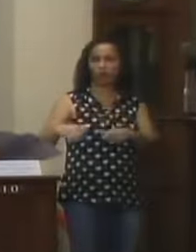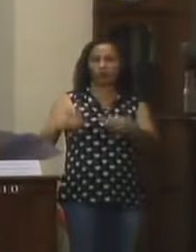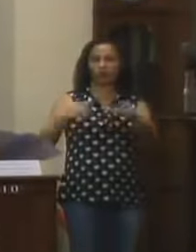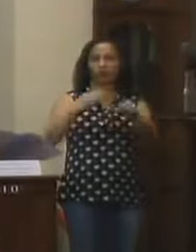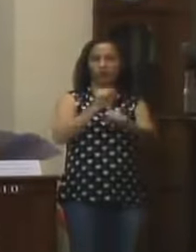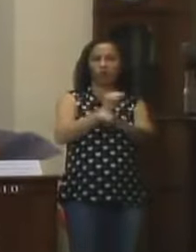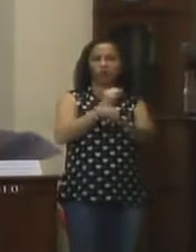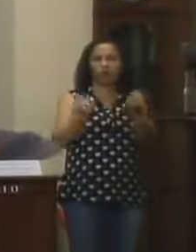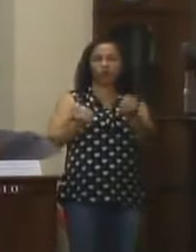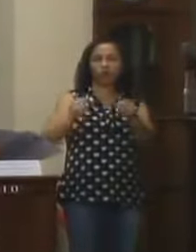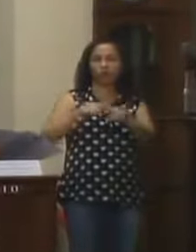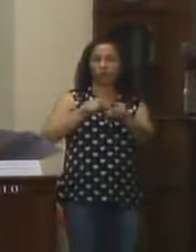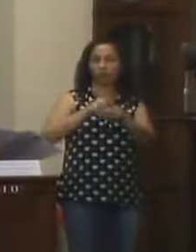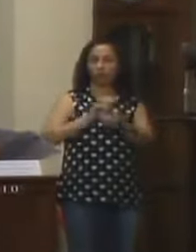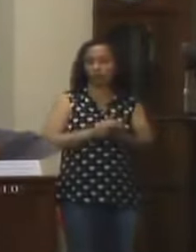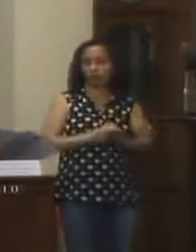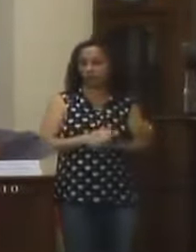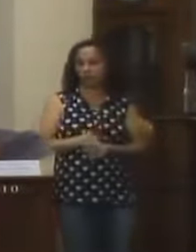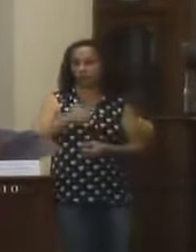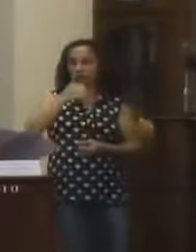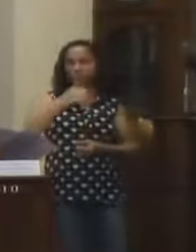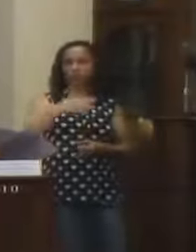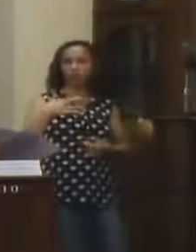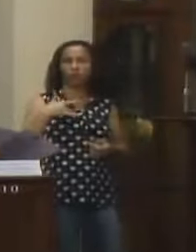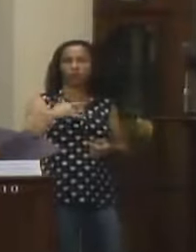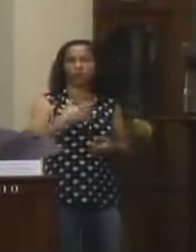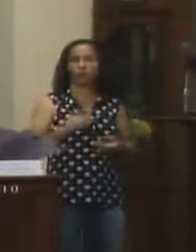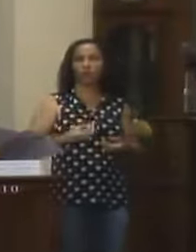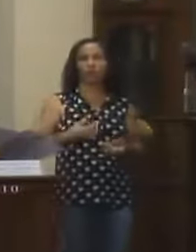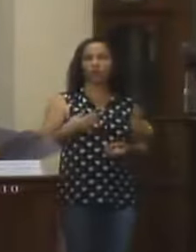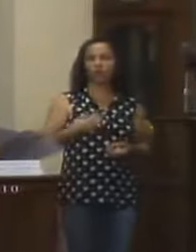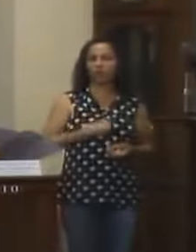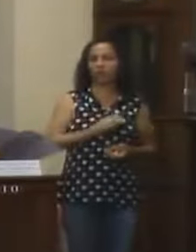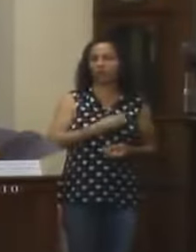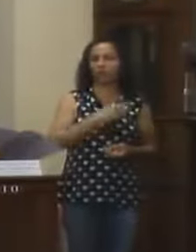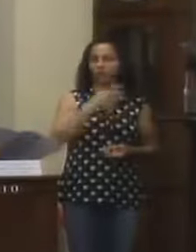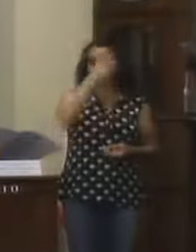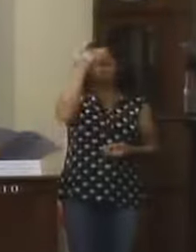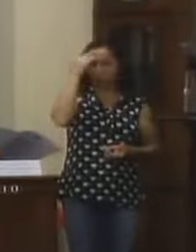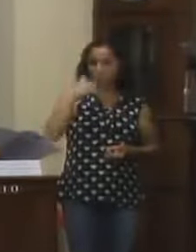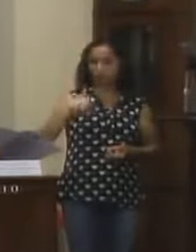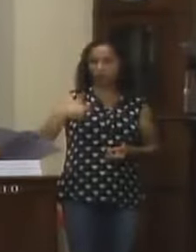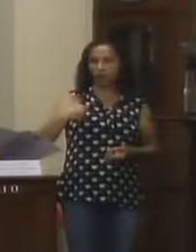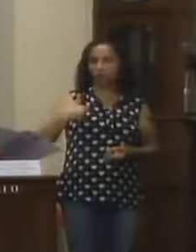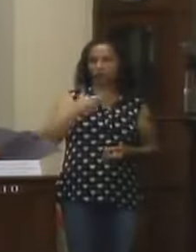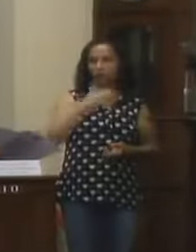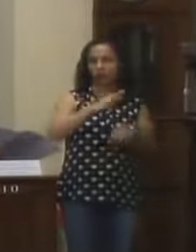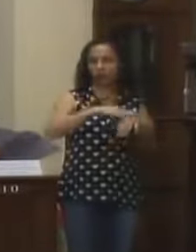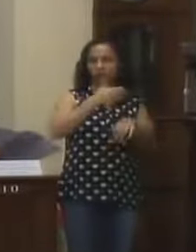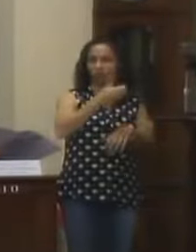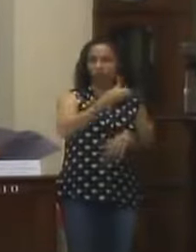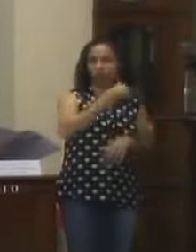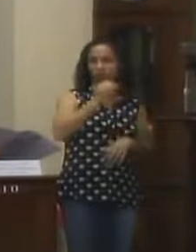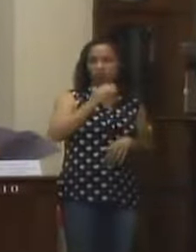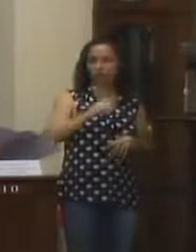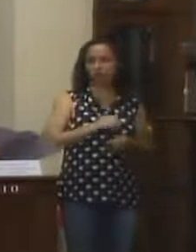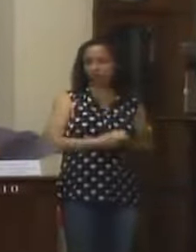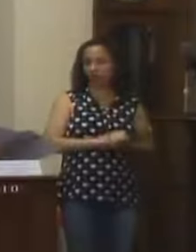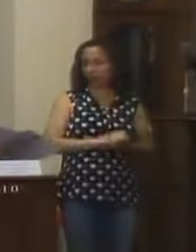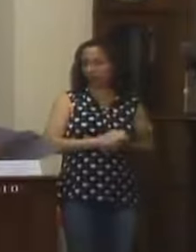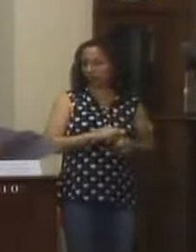forma a garantir a melhor comodidade ao idoso. Dessa forma, apresento o presente projeto de lei para que seja alterada a sanada